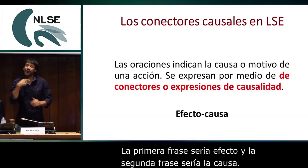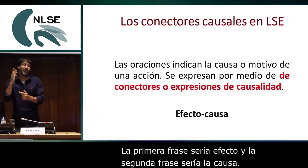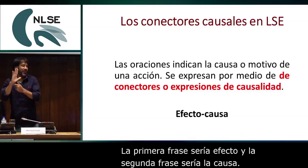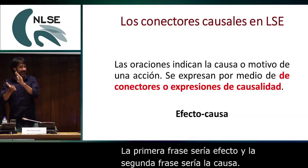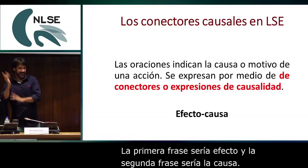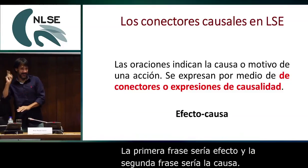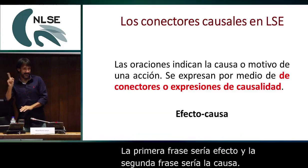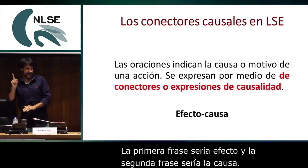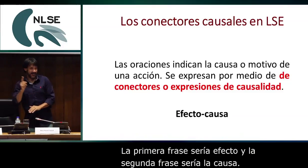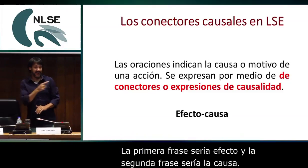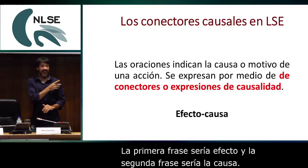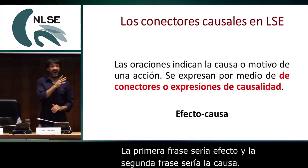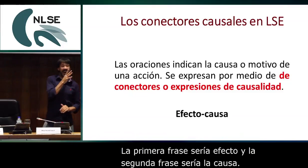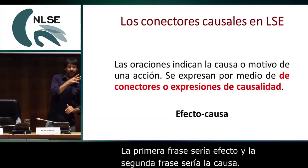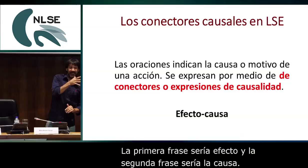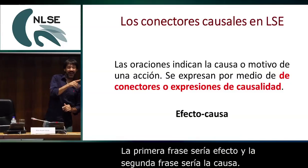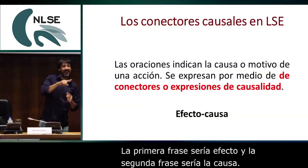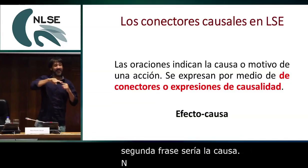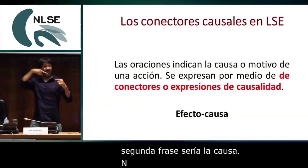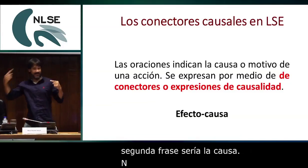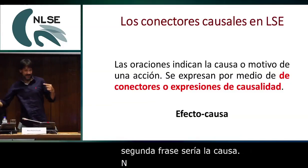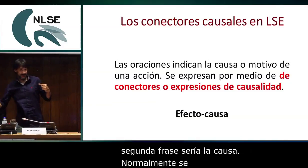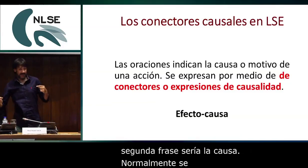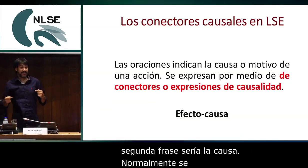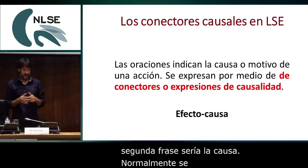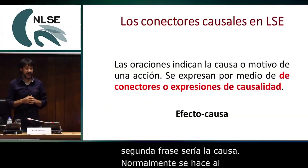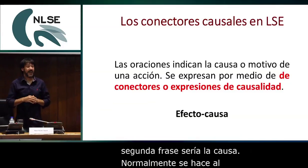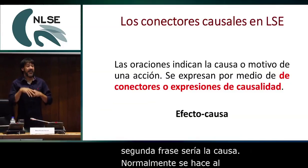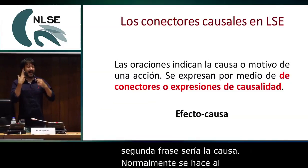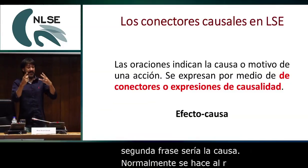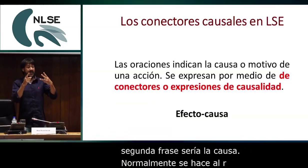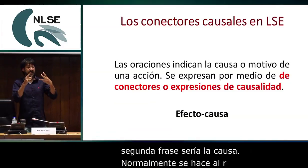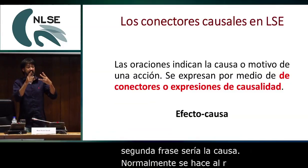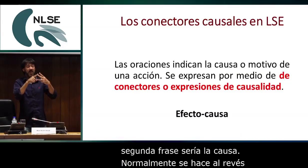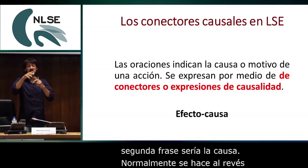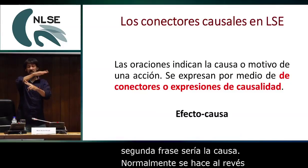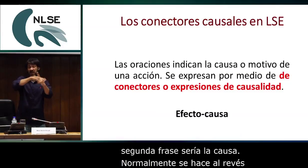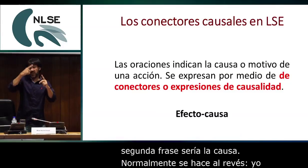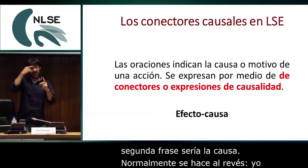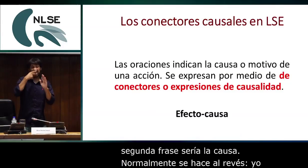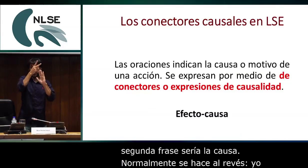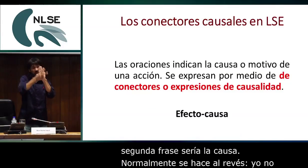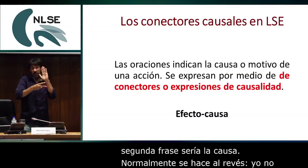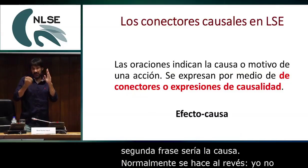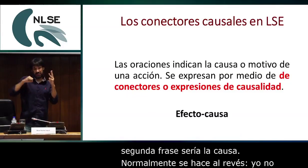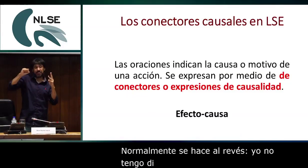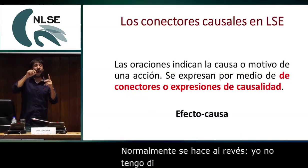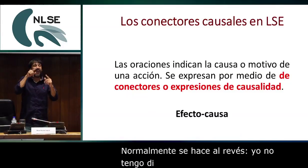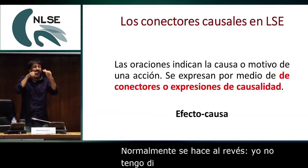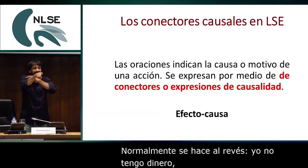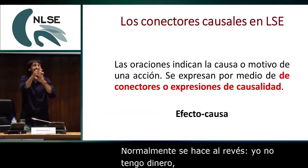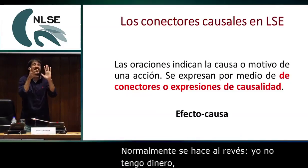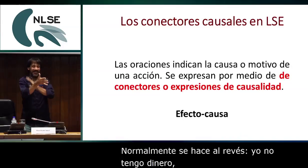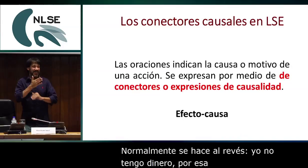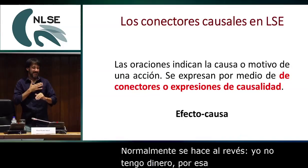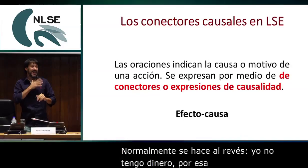Normalmente se hace al revés. Yo no tengo dinero, por esa razón no voy al cine. Y en la